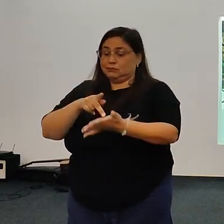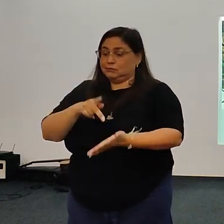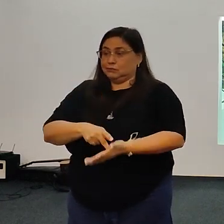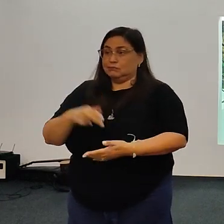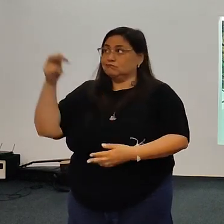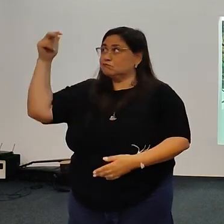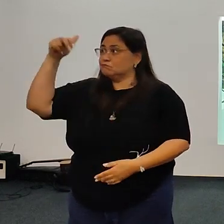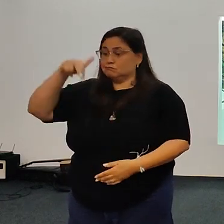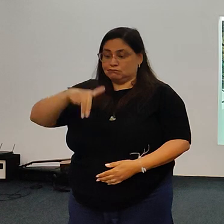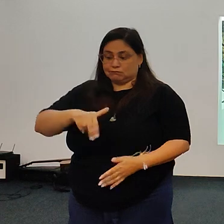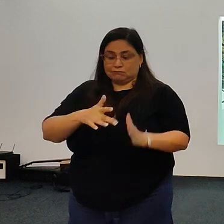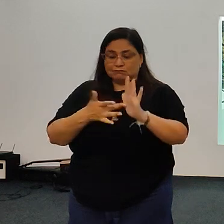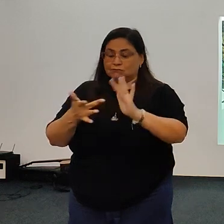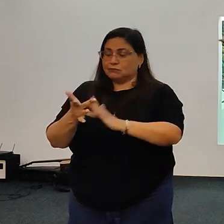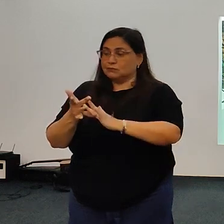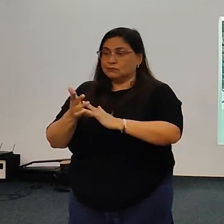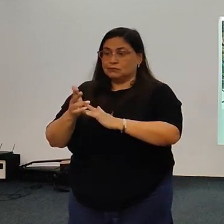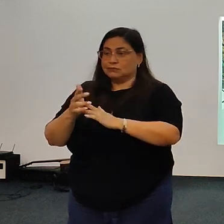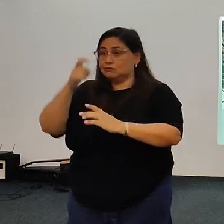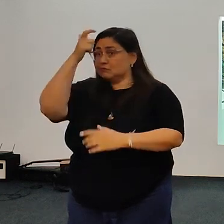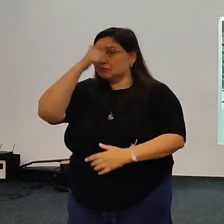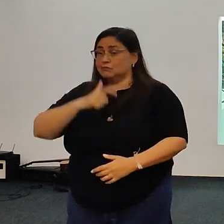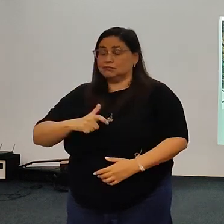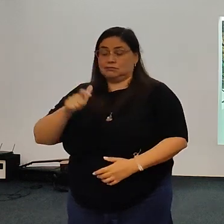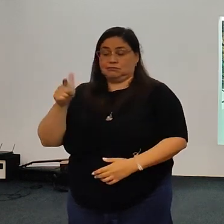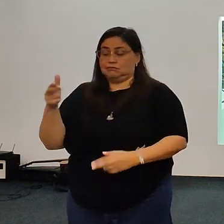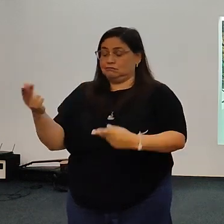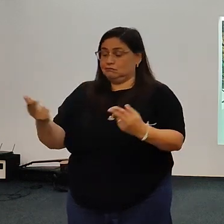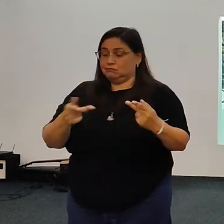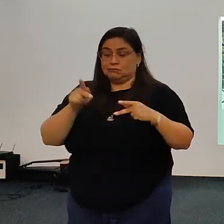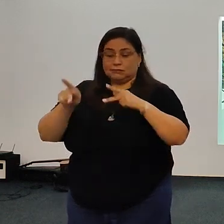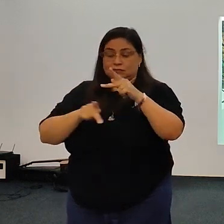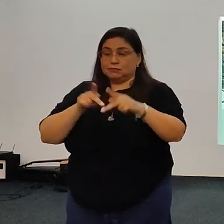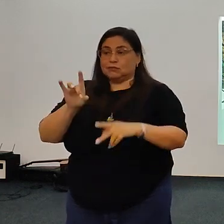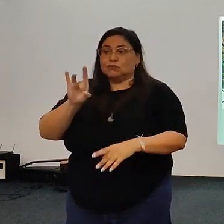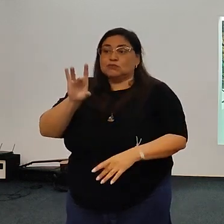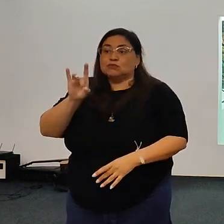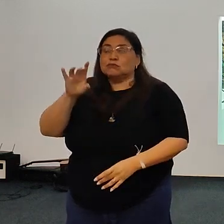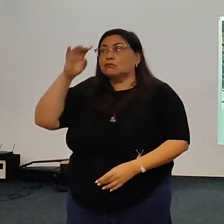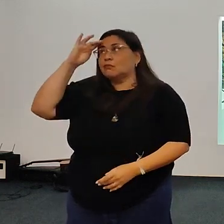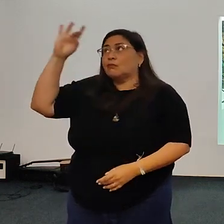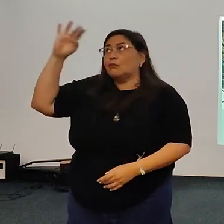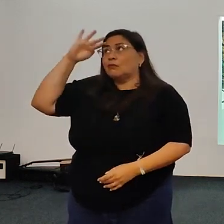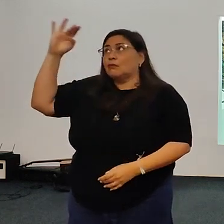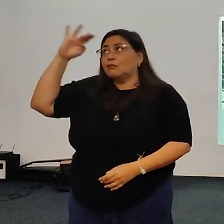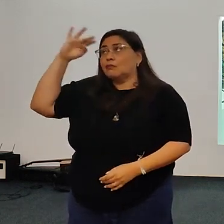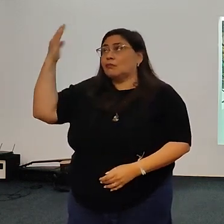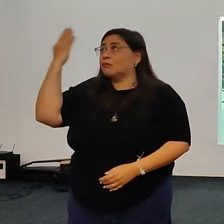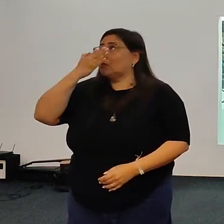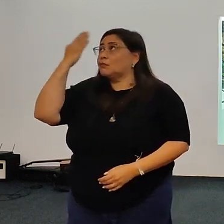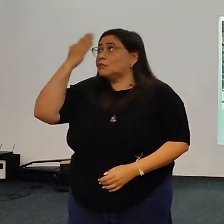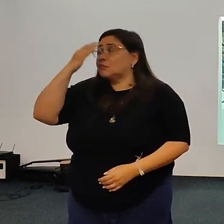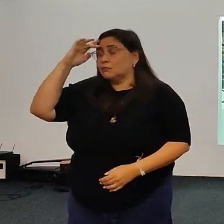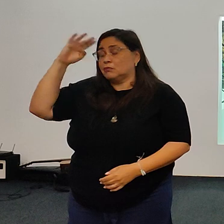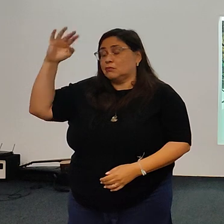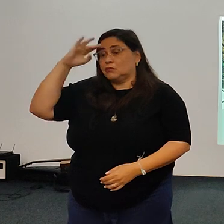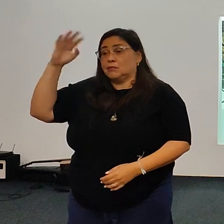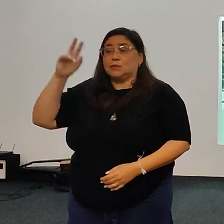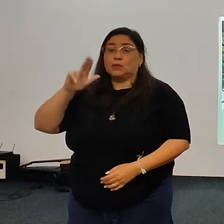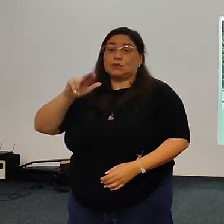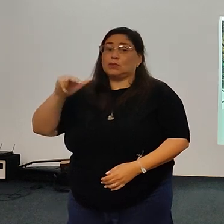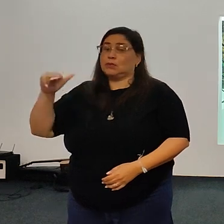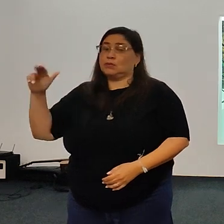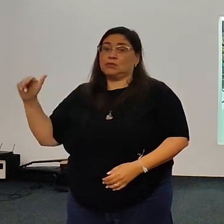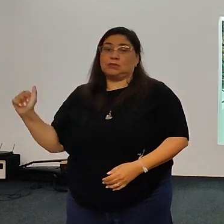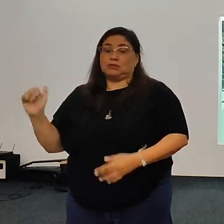não pisou nesta terra como uma pessoa. Ele era apenas uma ideia, ele era apenas um Deus invisível, mas que ele nunca se